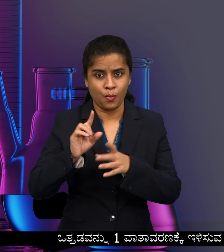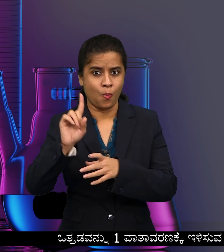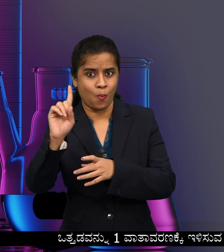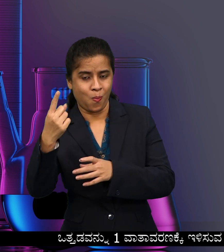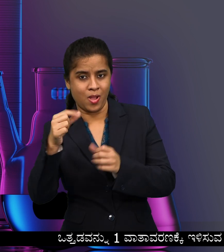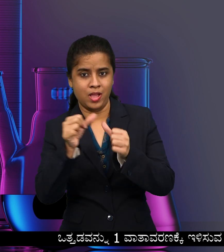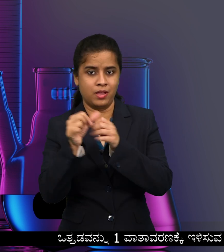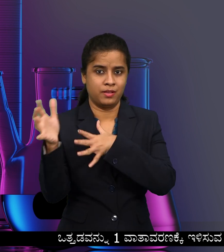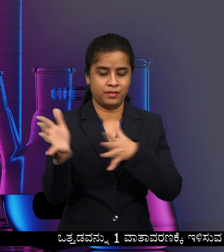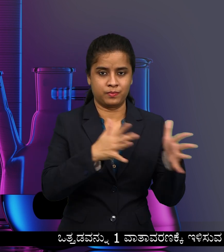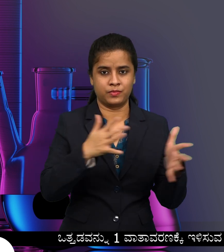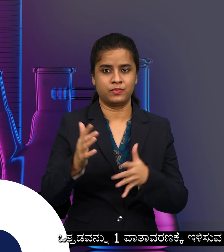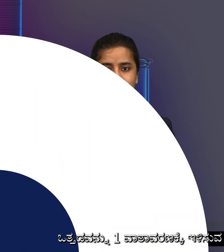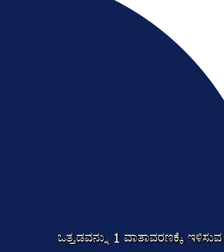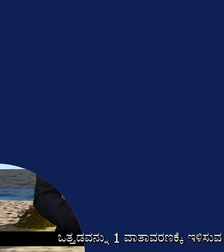ಬದಲಾಗಬಹುದು.